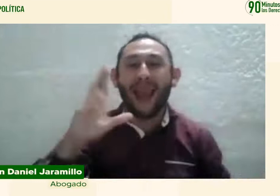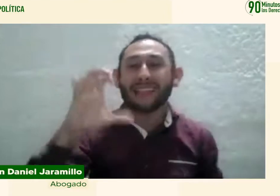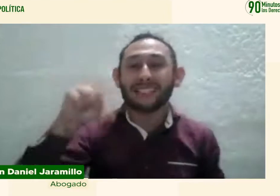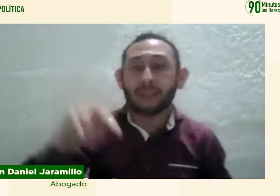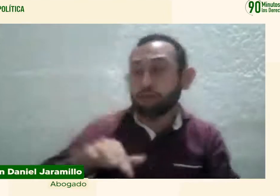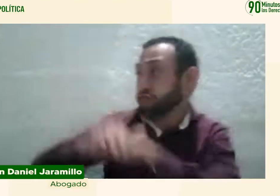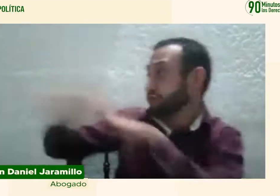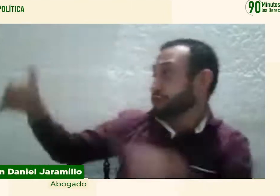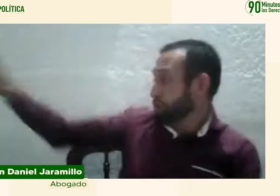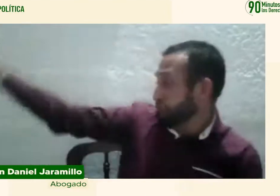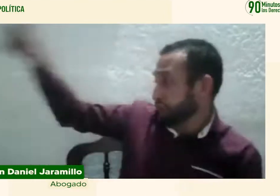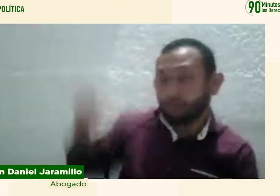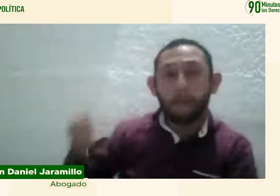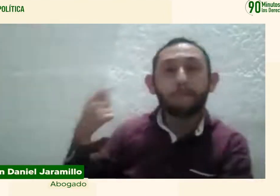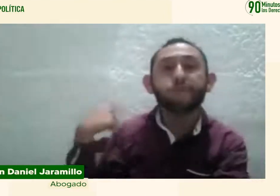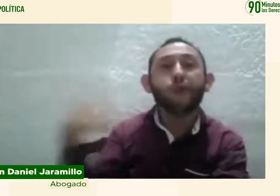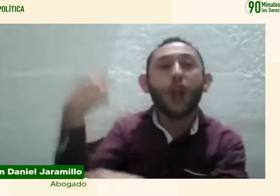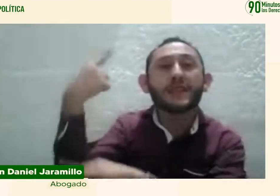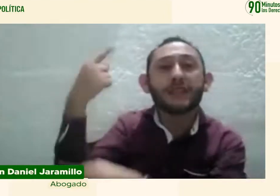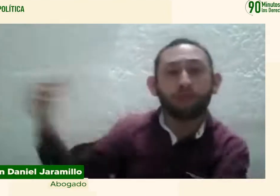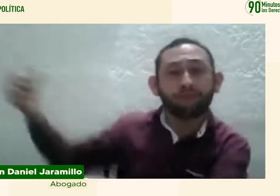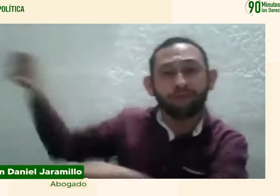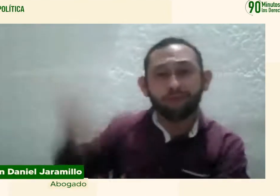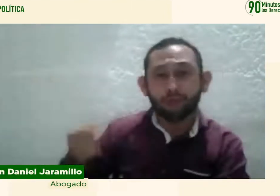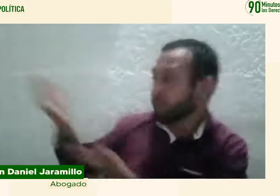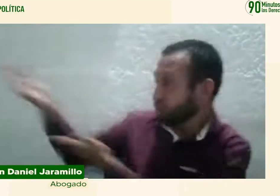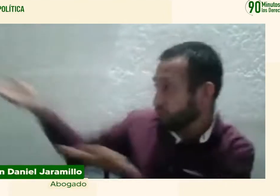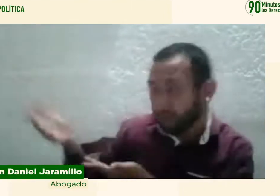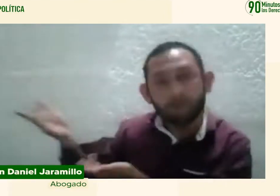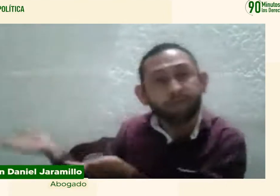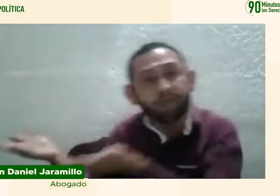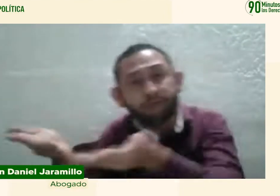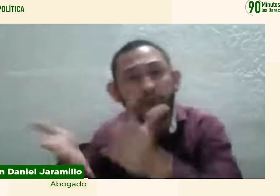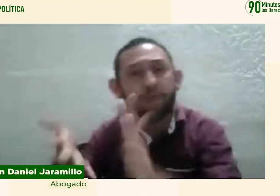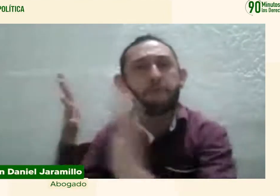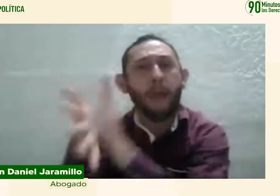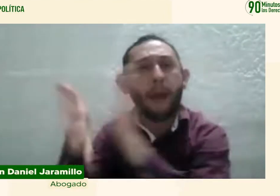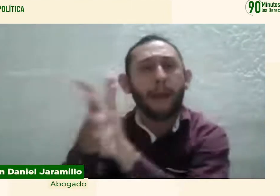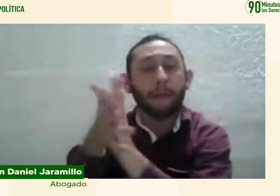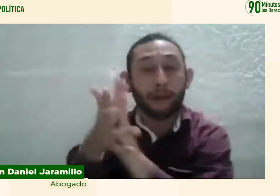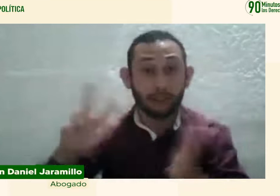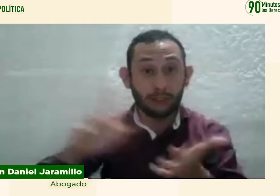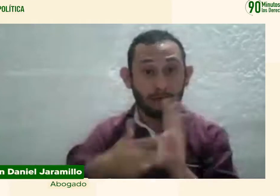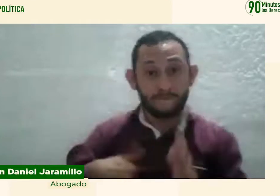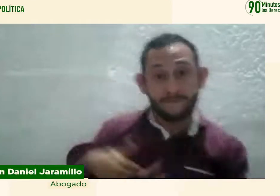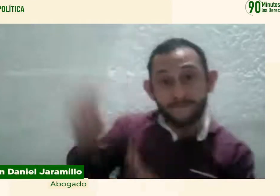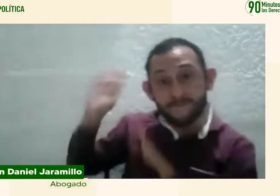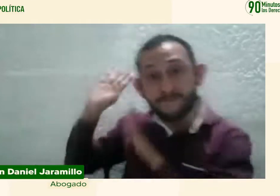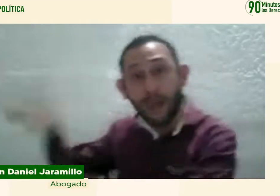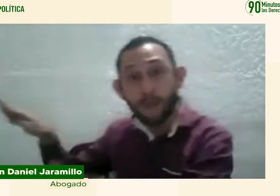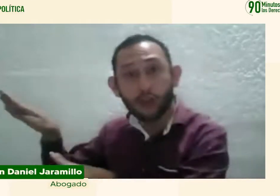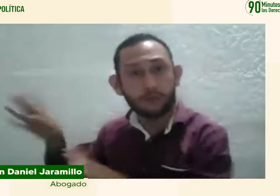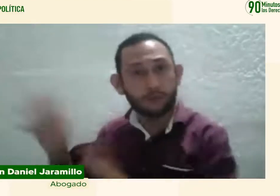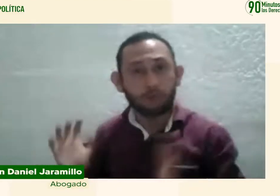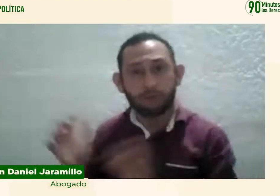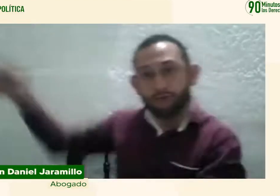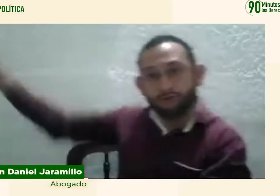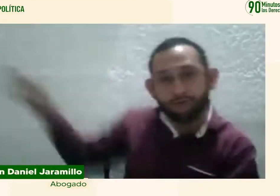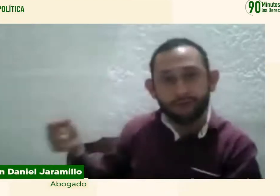como las noticias noticias caracol noticias rcn que llama invita a los políticos para que nos den de pronto